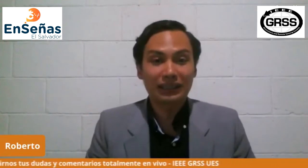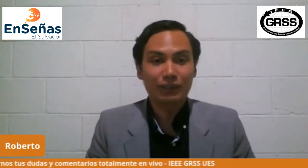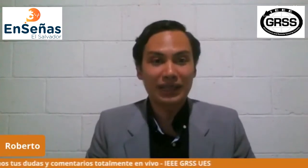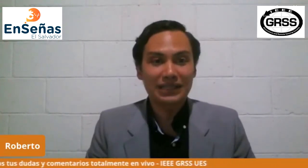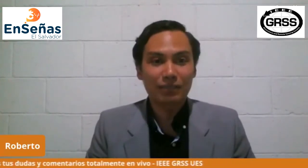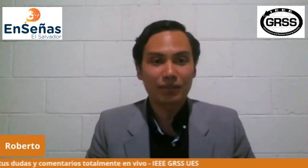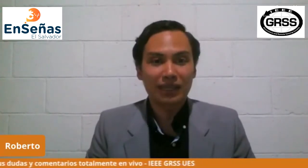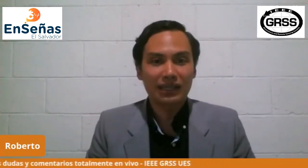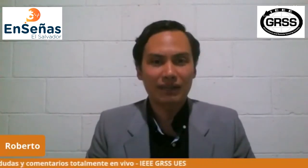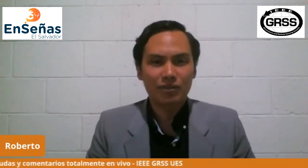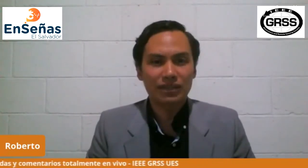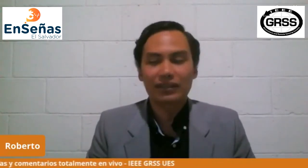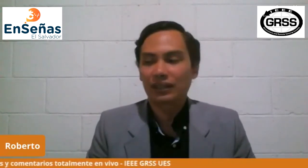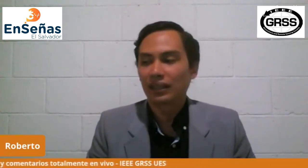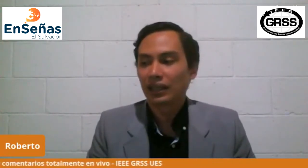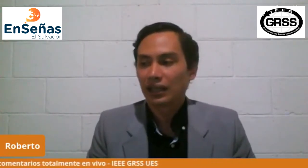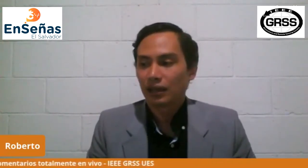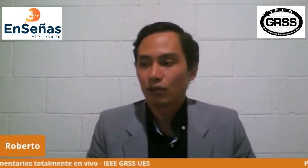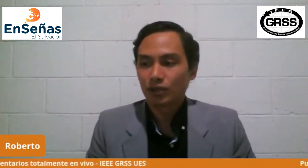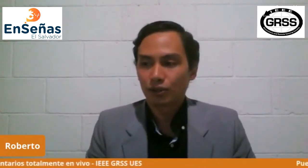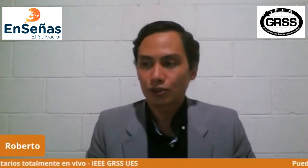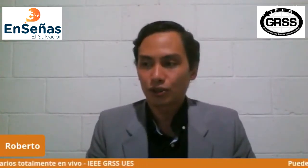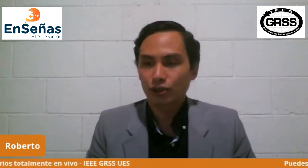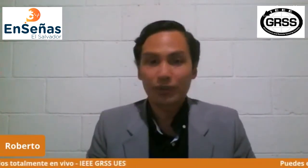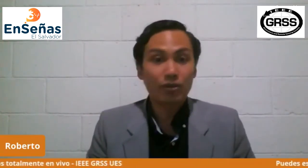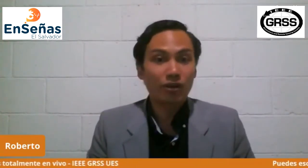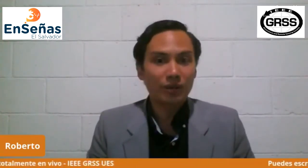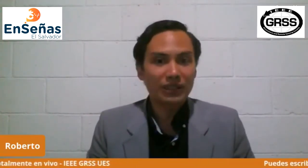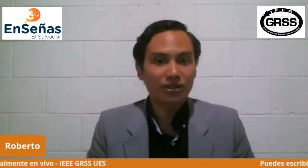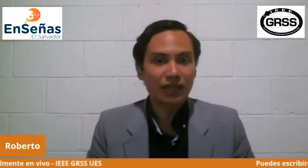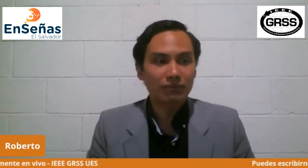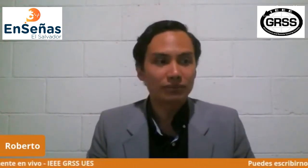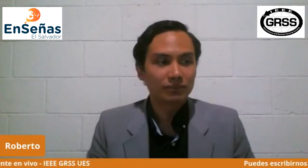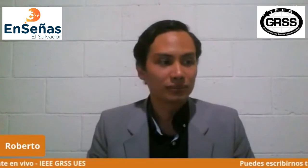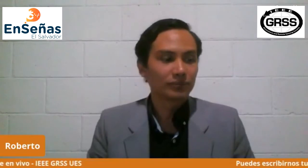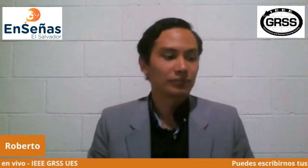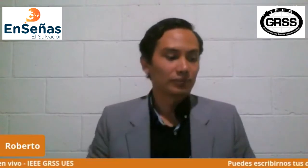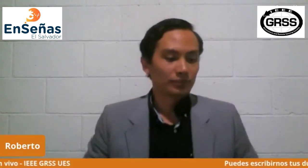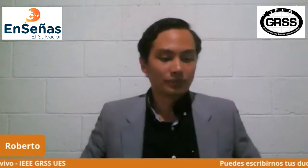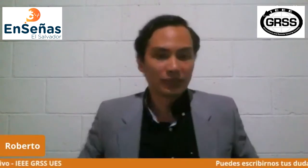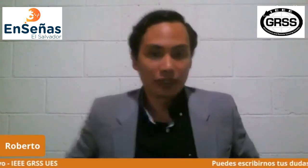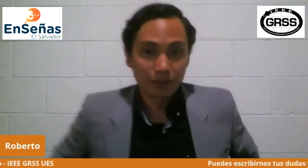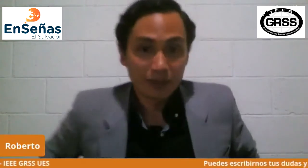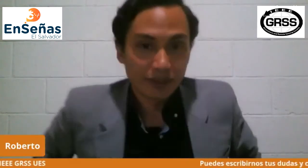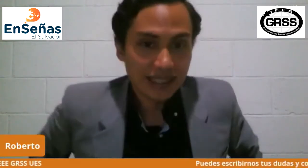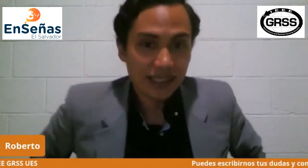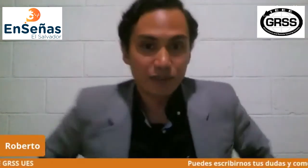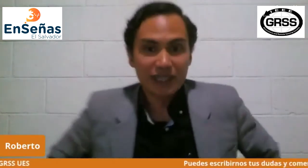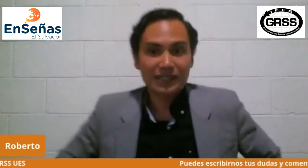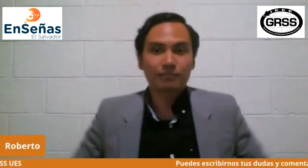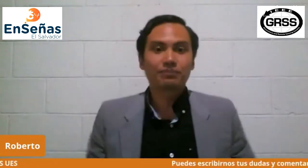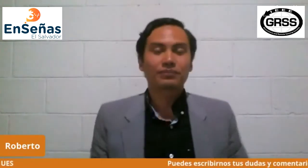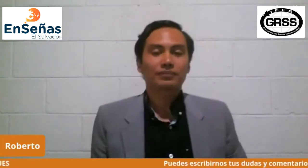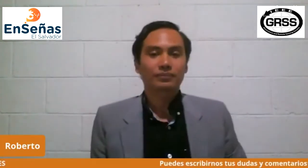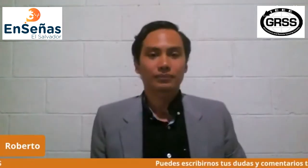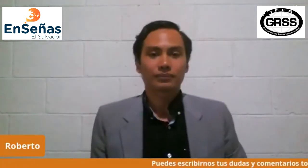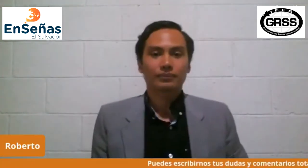importante para esta primera que vamos a ver. Cuando nosotros vemos a una persona, Y lo primero que hacemos